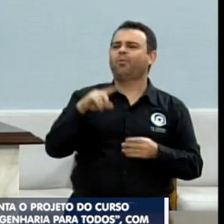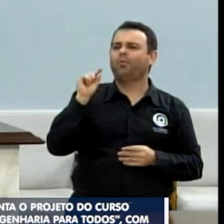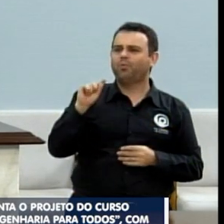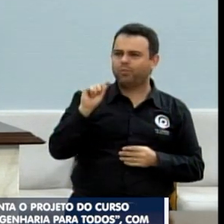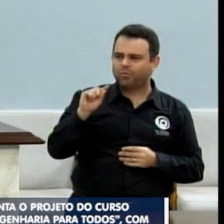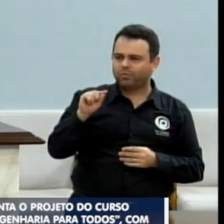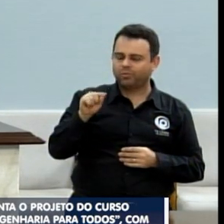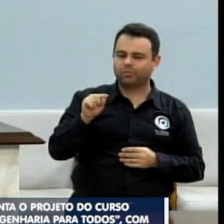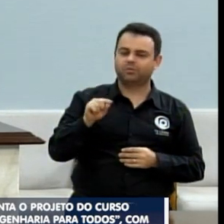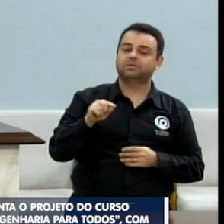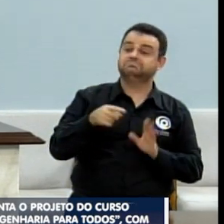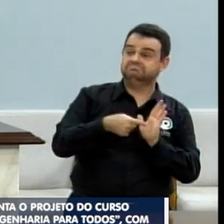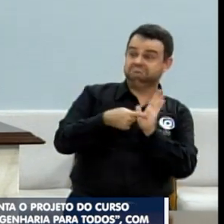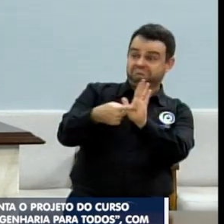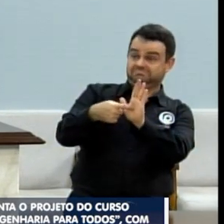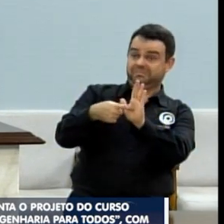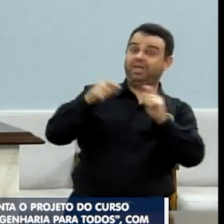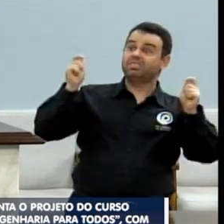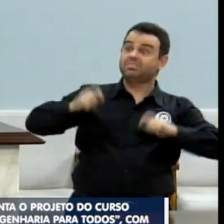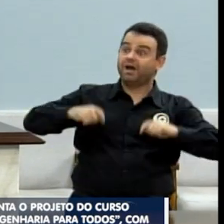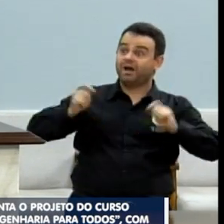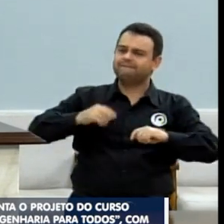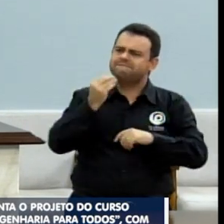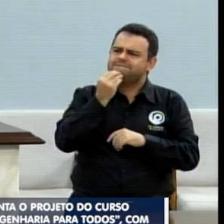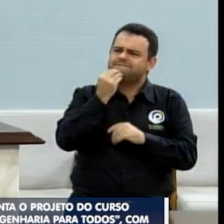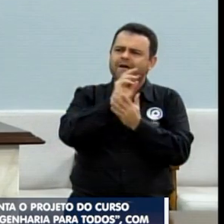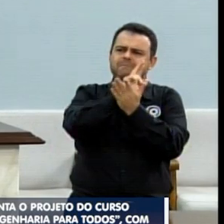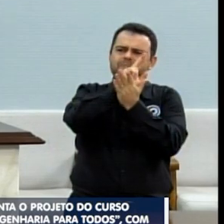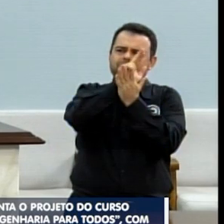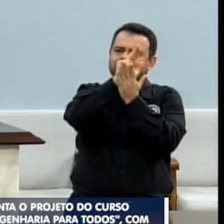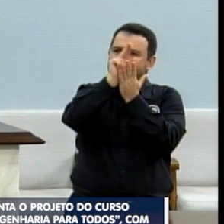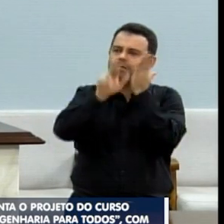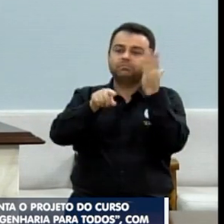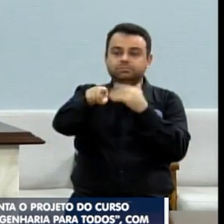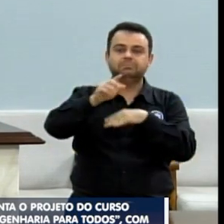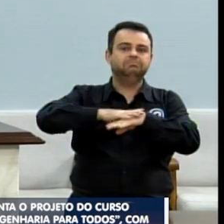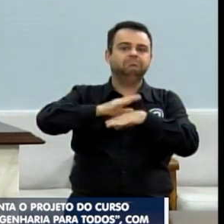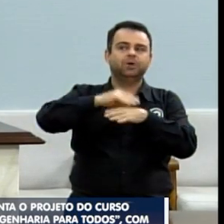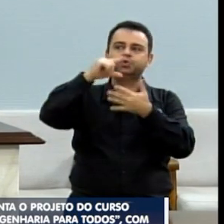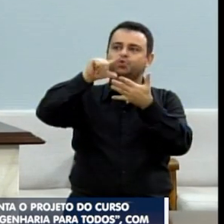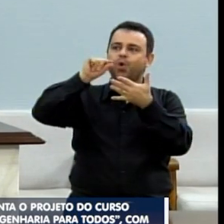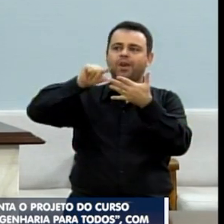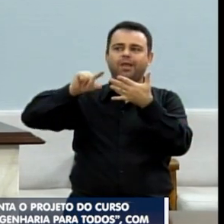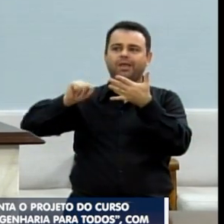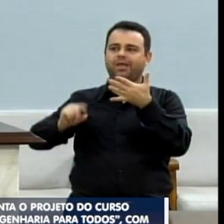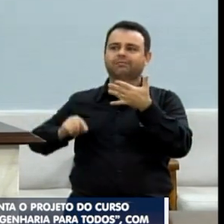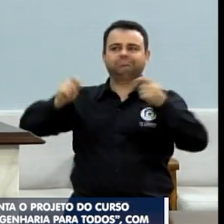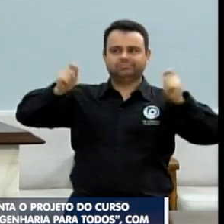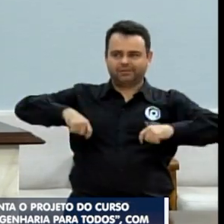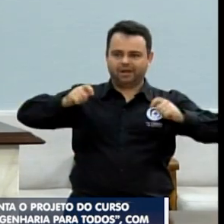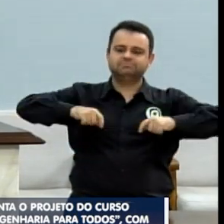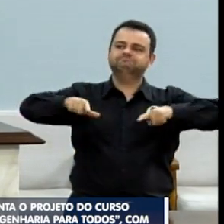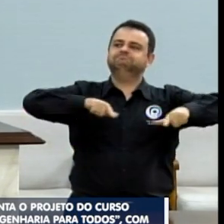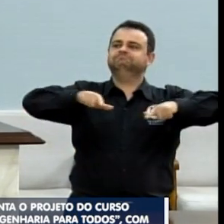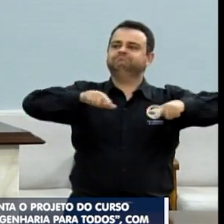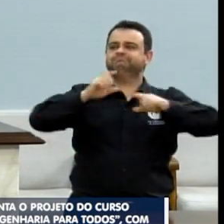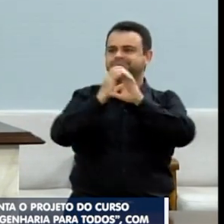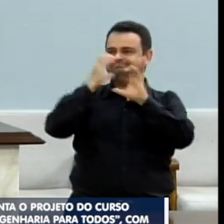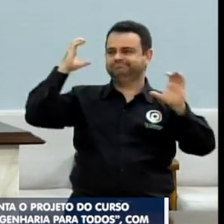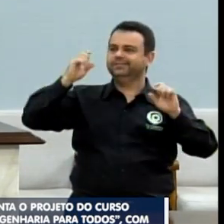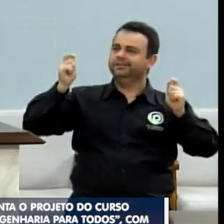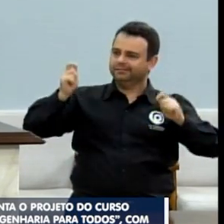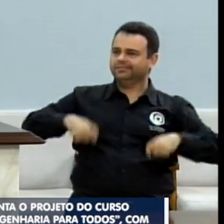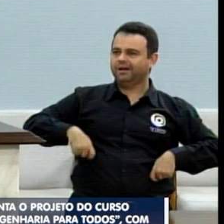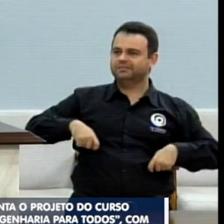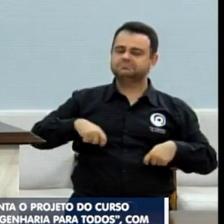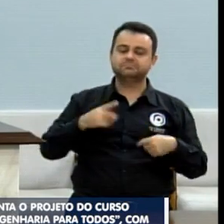as diversas possibilidades para o mercado de trabalho. E esse é um projeto que pode ser replicado para